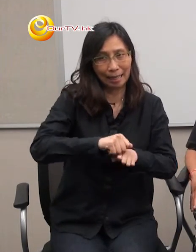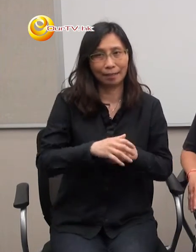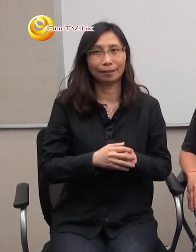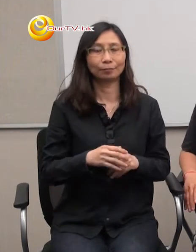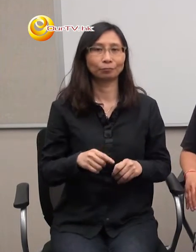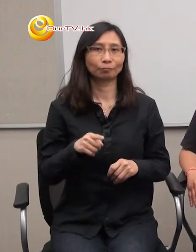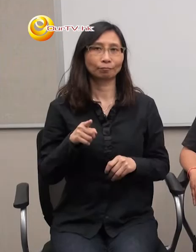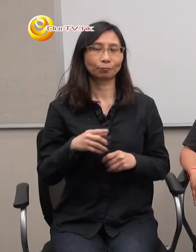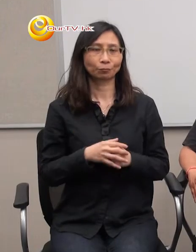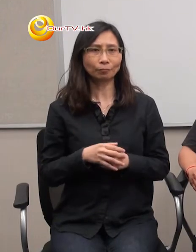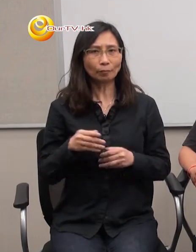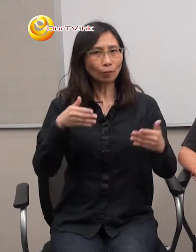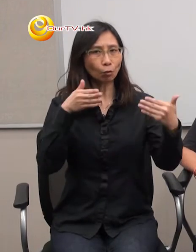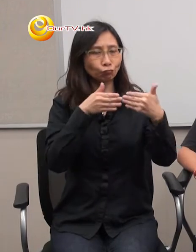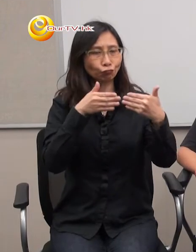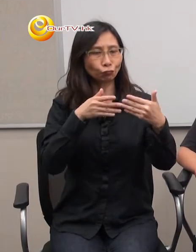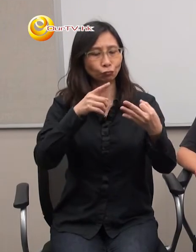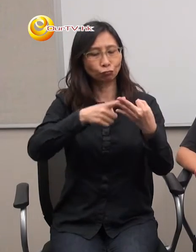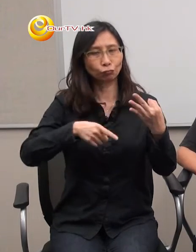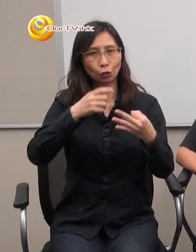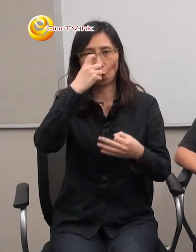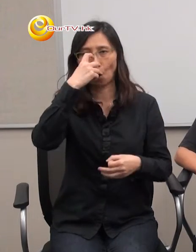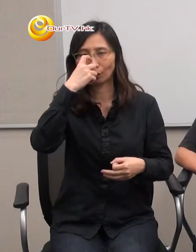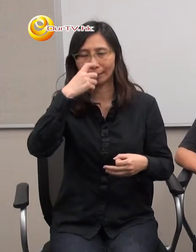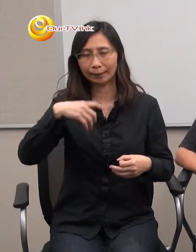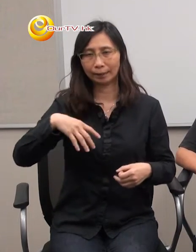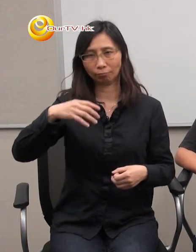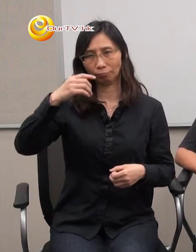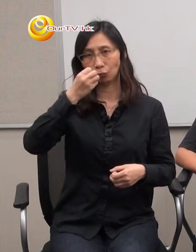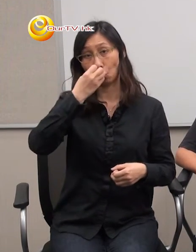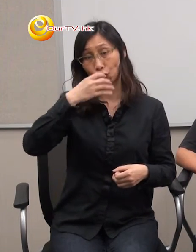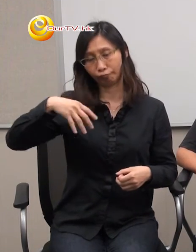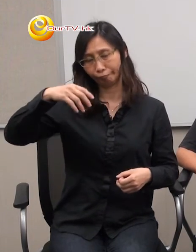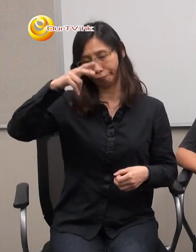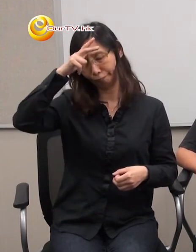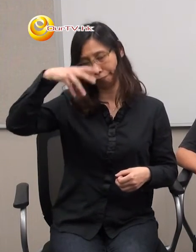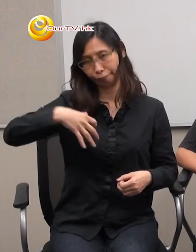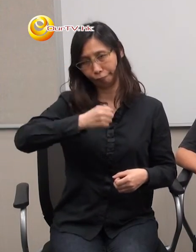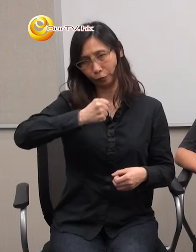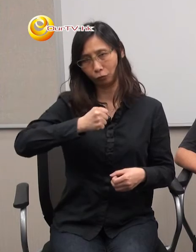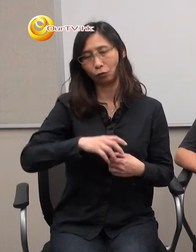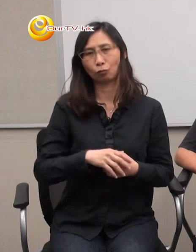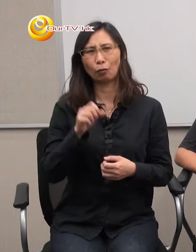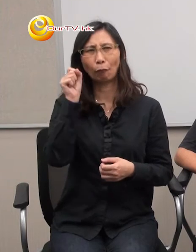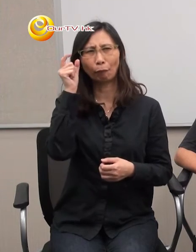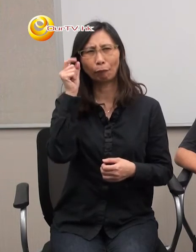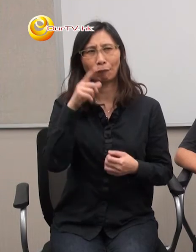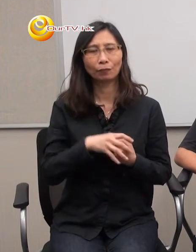嗱，有其實對梁振英嚟講都有個好微妙，因為佢話佢爭取呢、這個